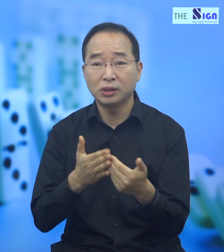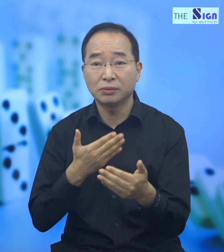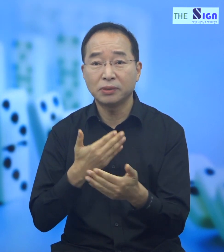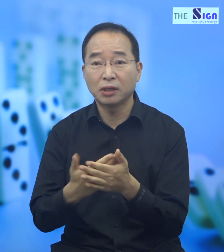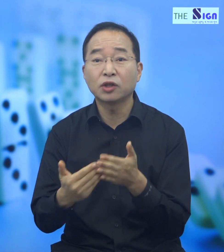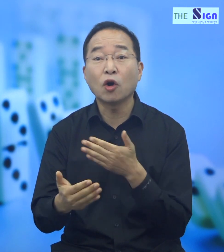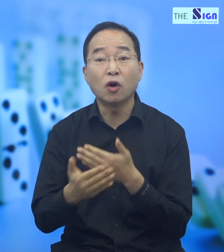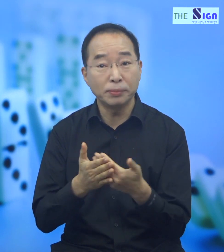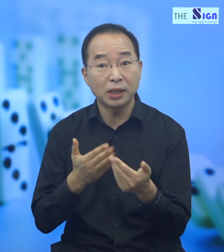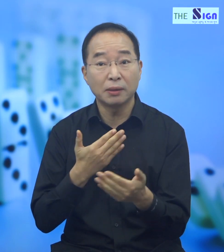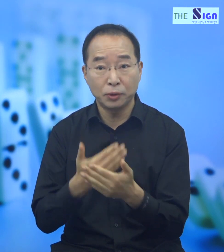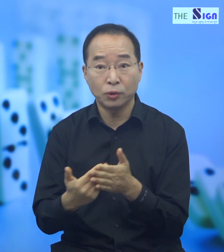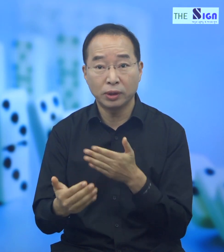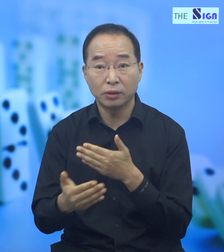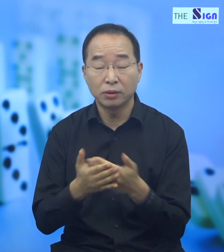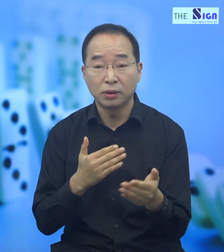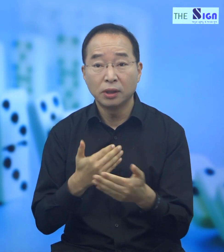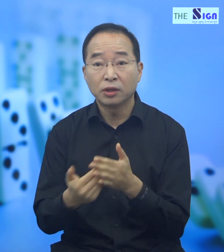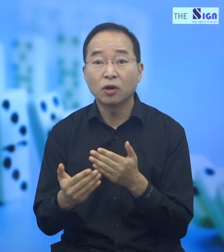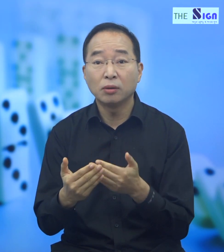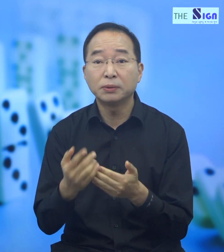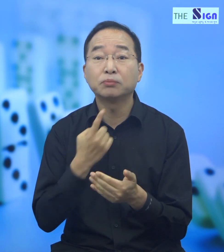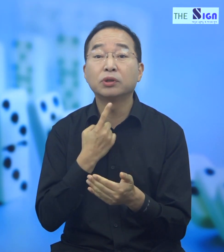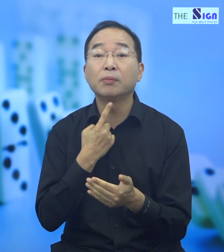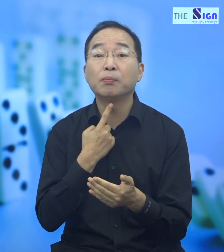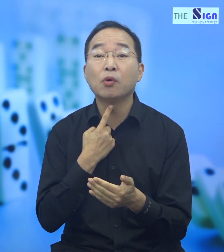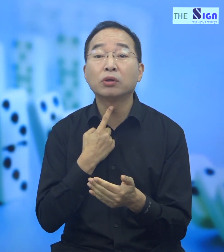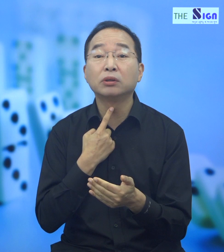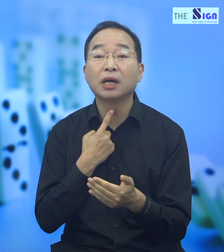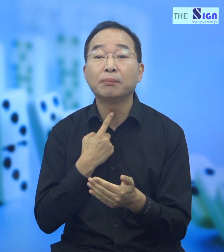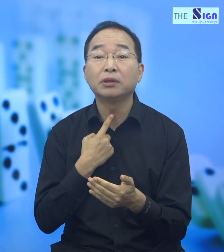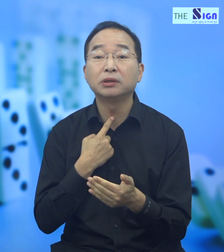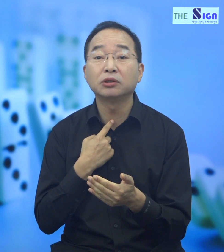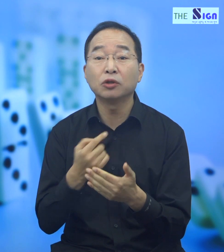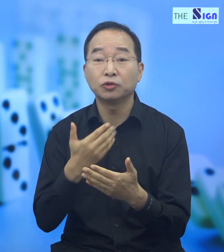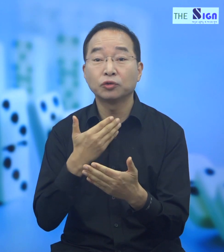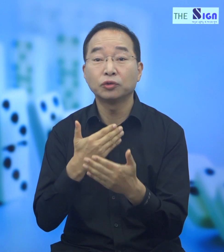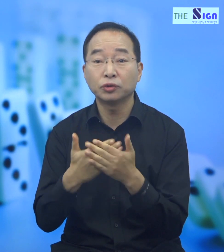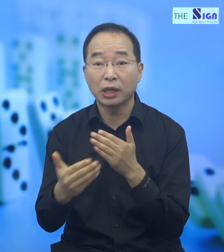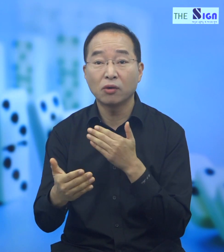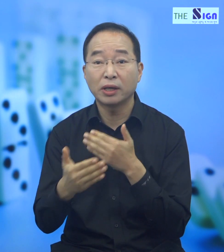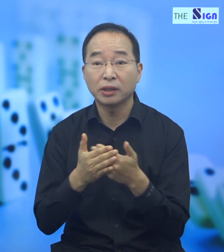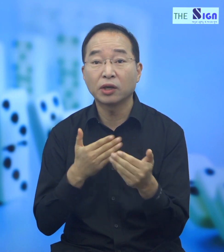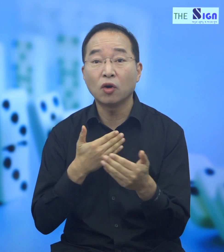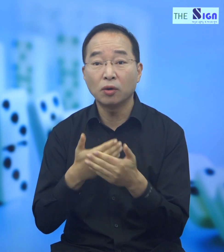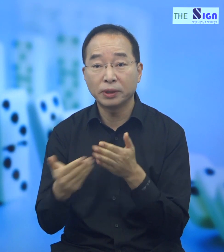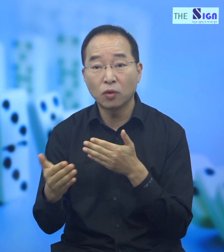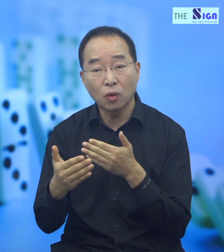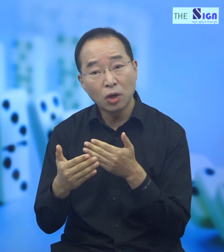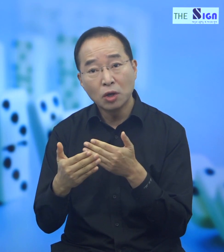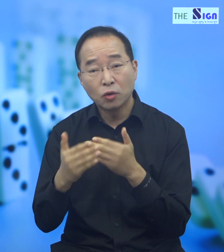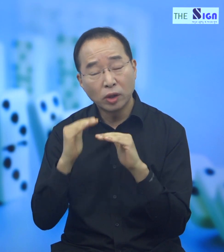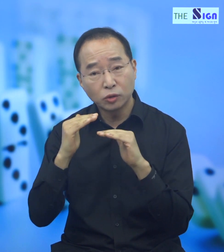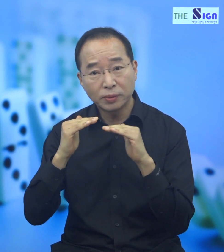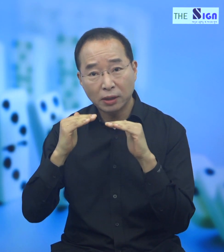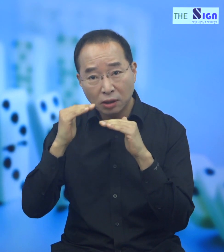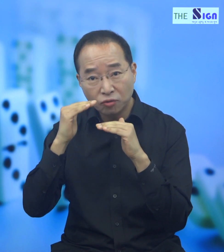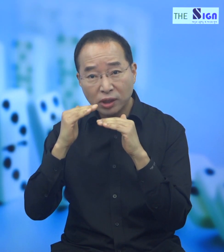있습니다. 경험이라는 표현이에요. 경험은 물론 목을 한번 스쳐주고 사용하는 게 경험이고, 이건 좀 다르게